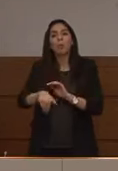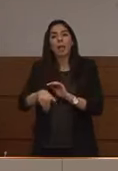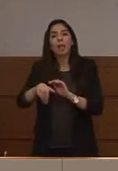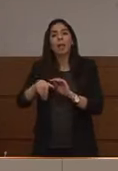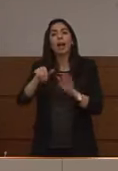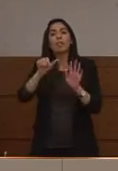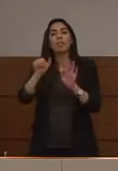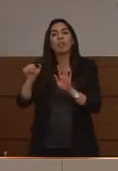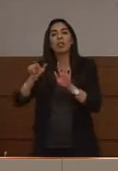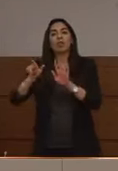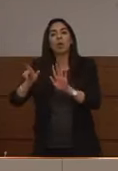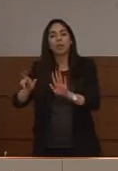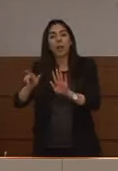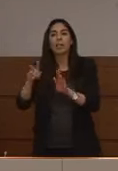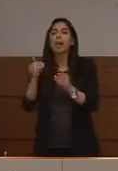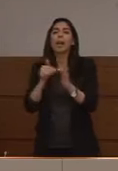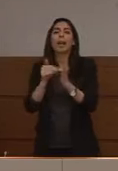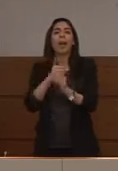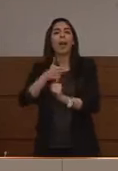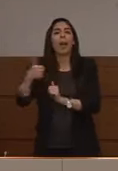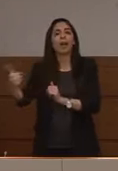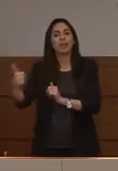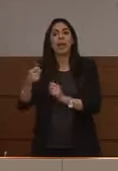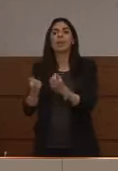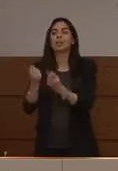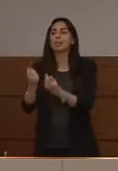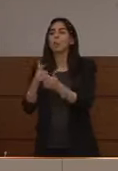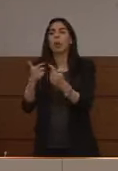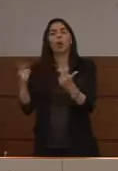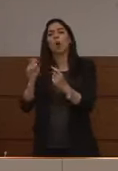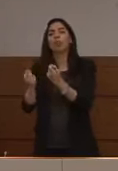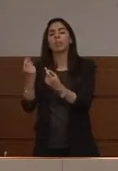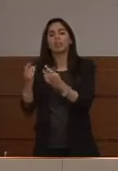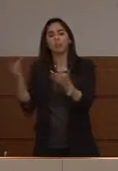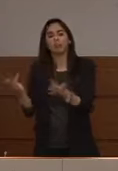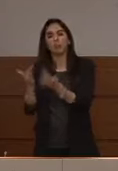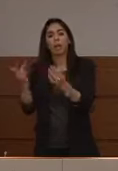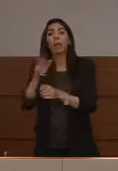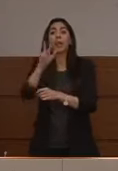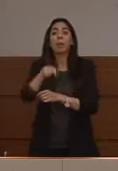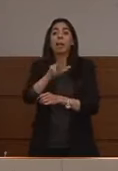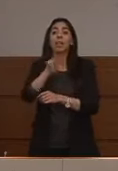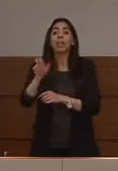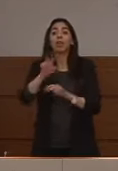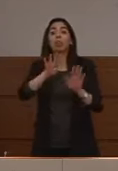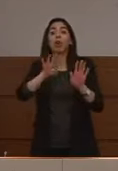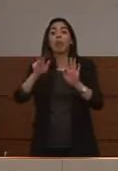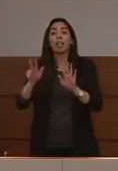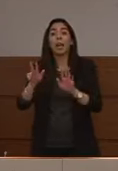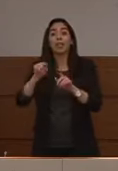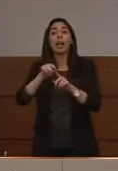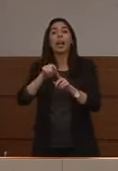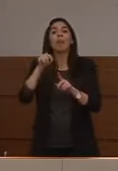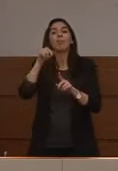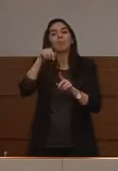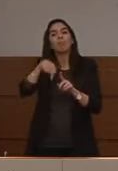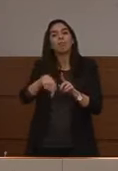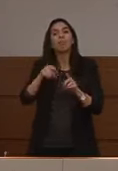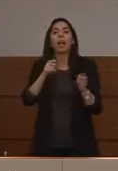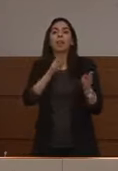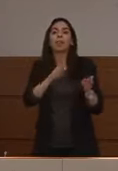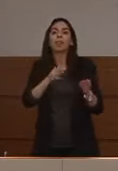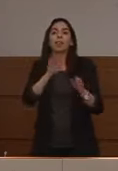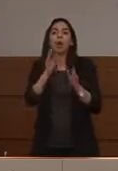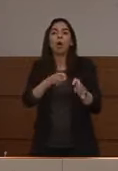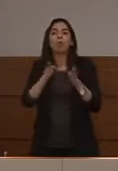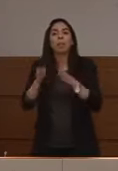senza sintomi o consiglieri in lievi 3.393 in terapia intensiva sono pari al 6